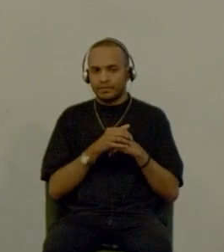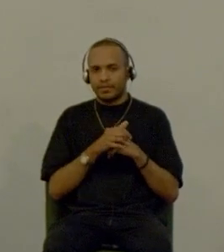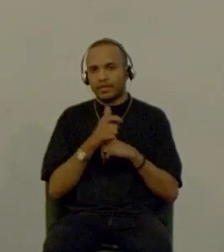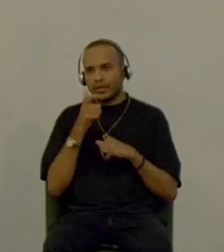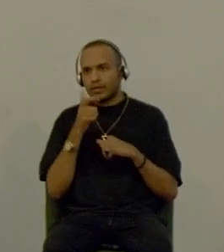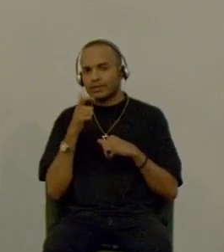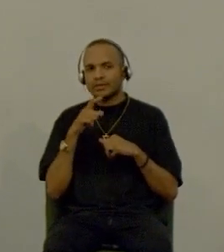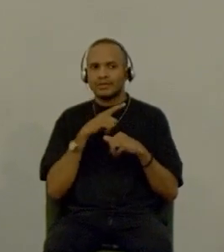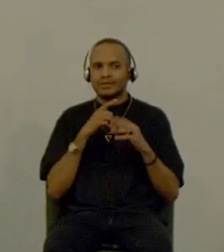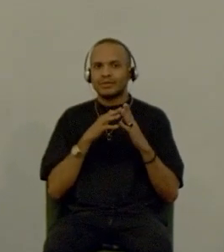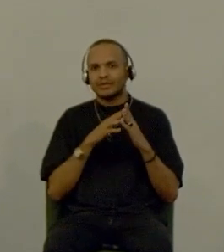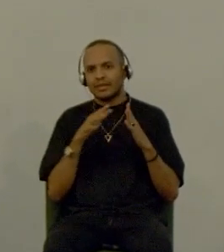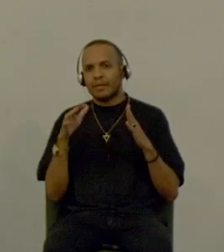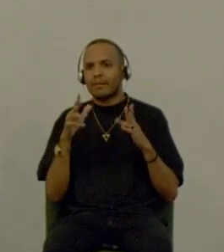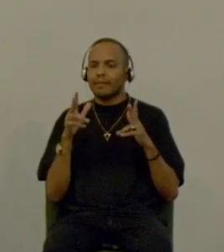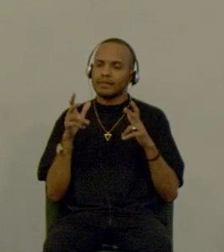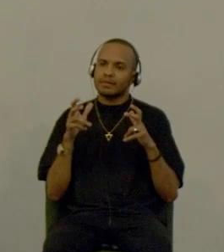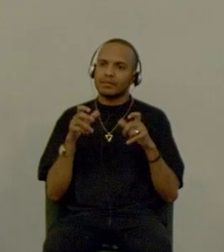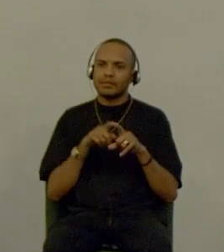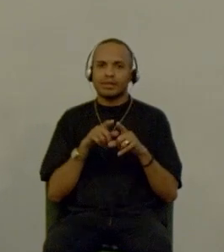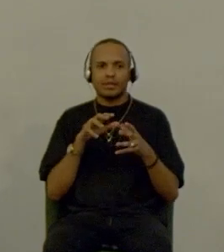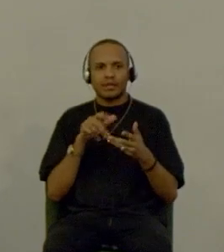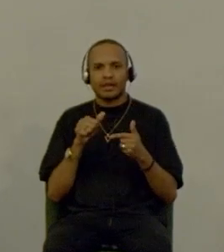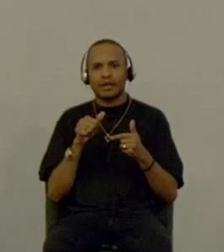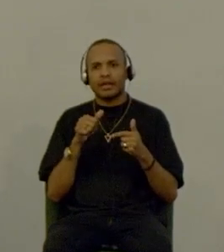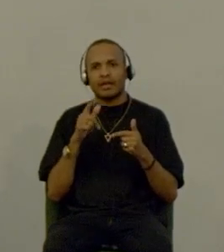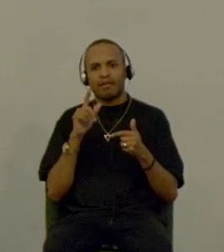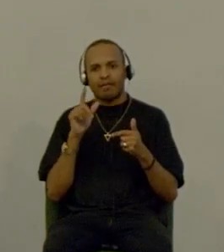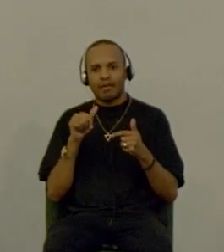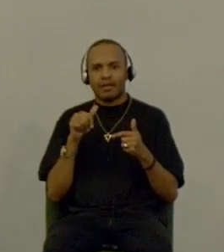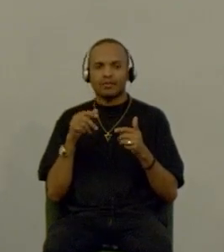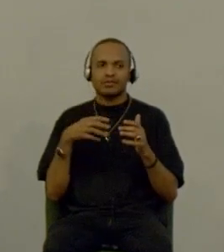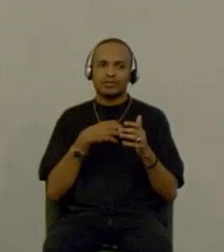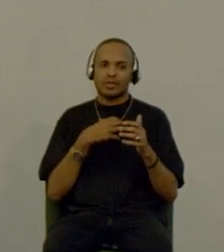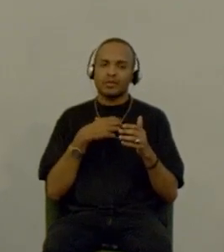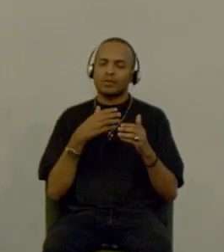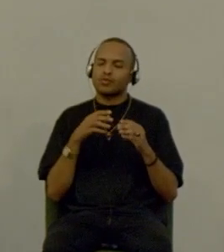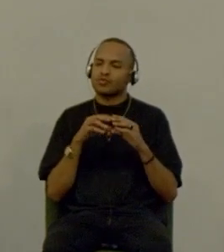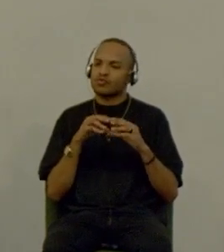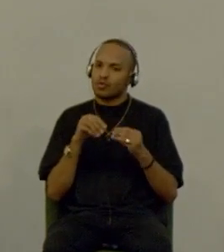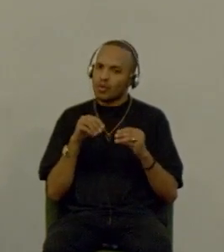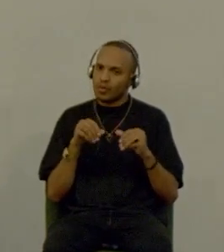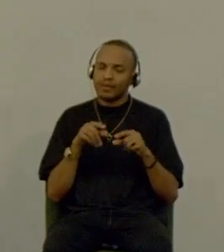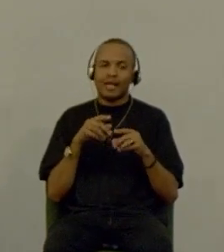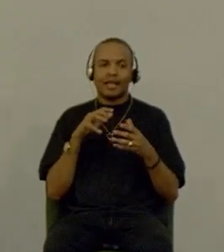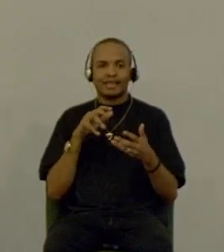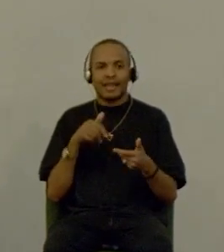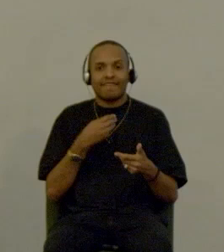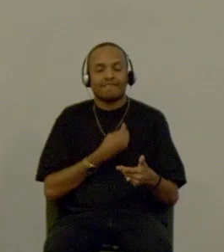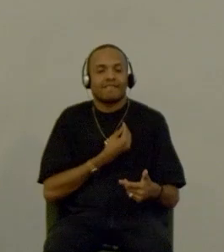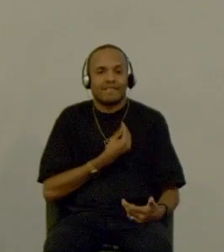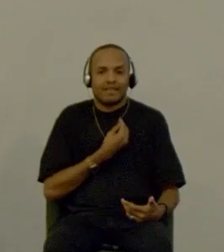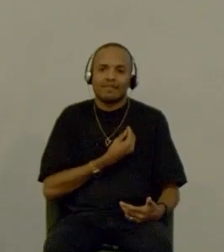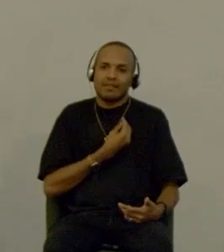très organique du sol. Et chez Kircher aussi, puisque la Terre était vivante au XVIe siècle, évidemment.